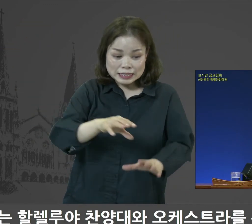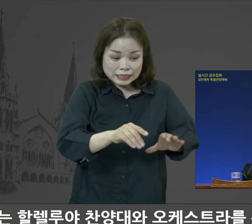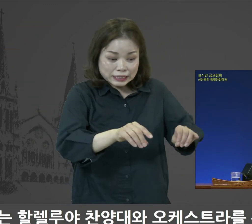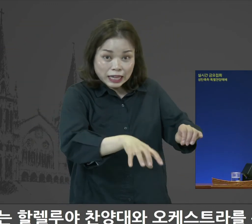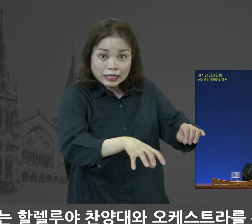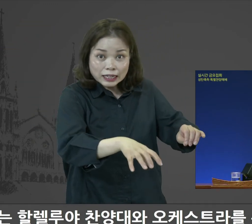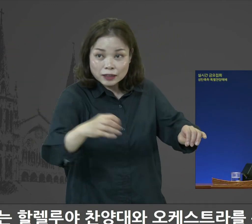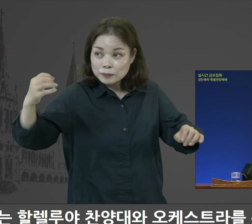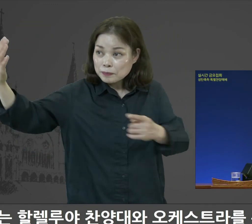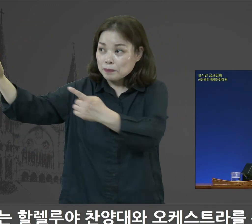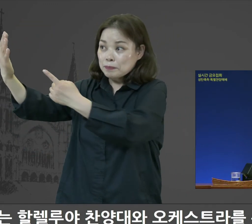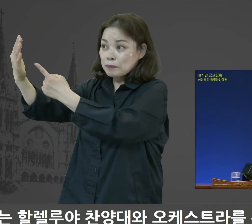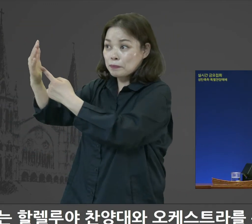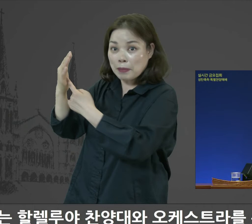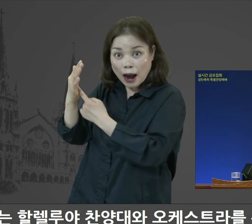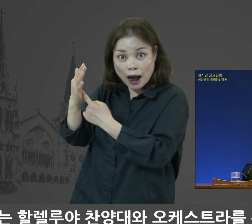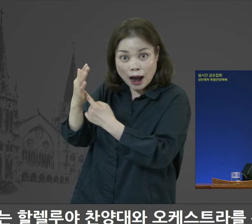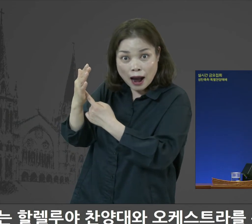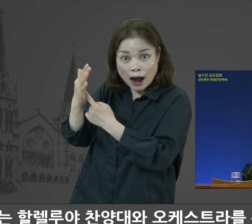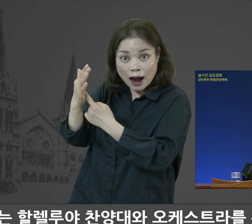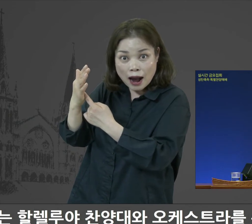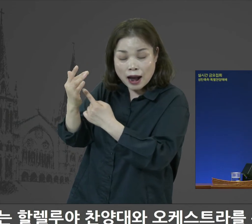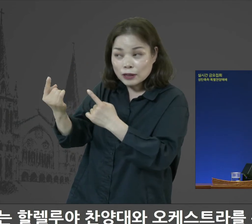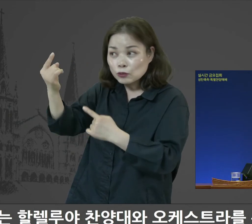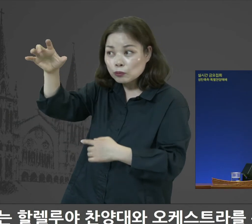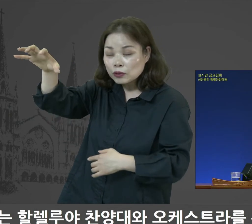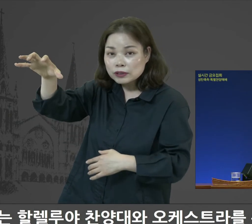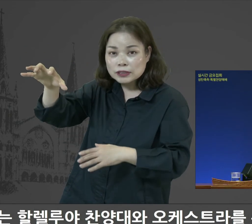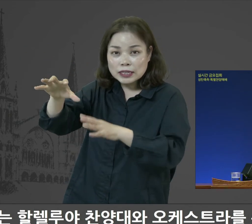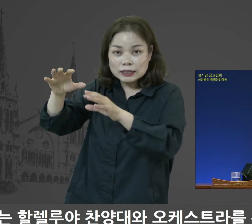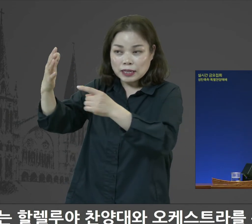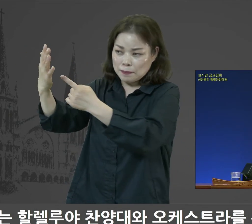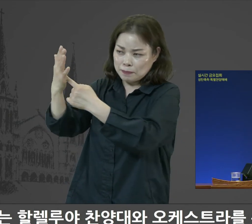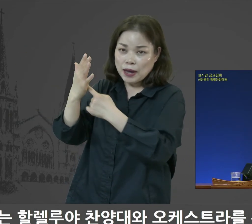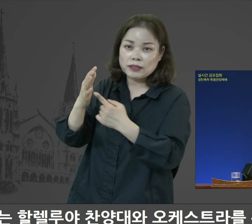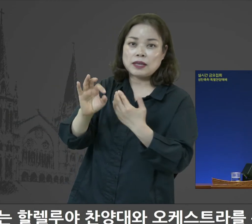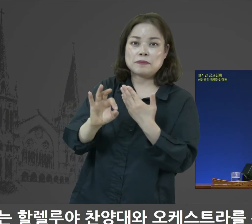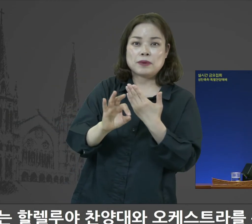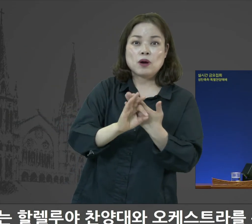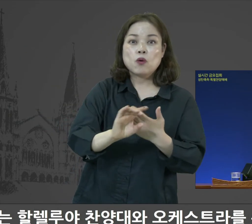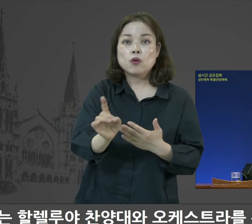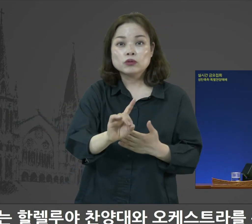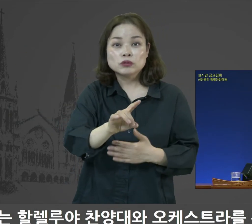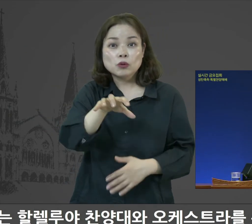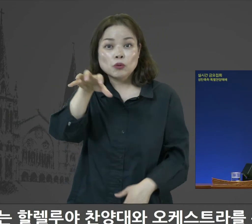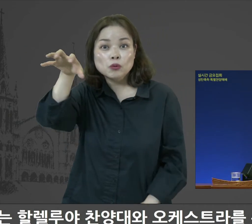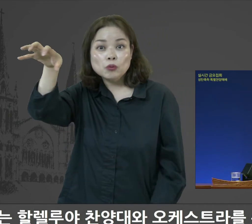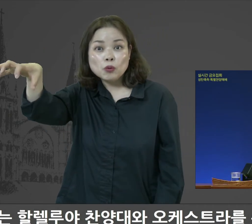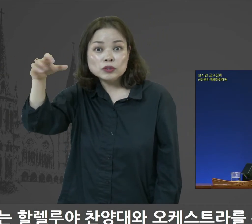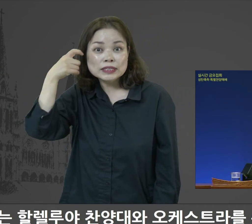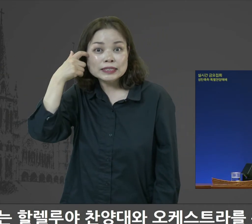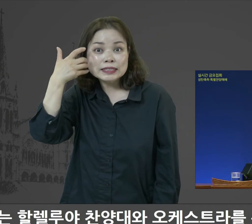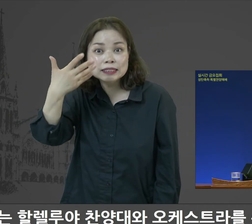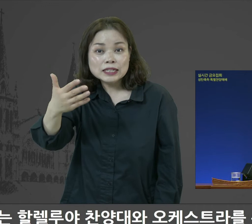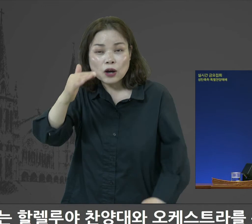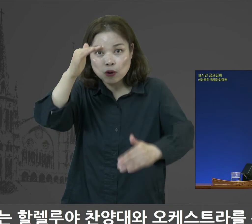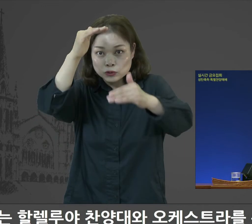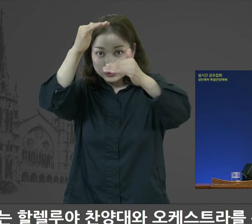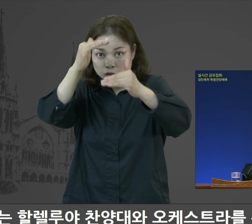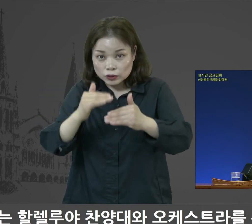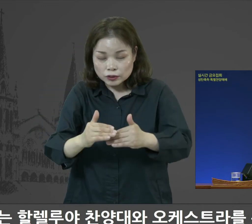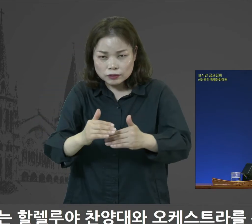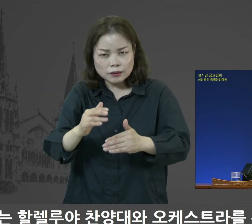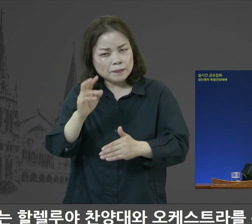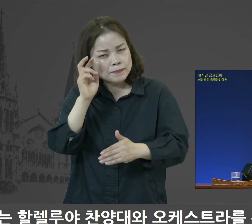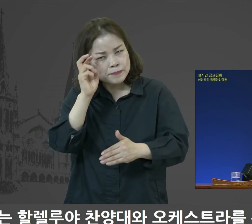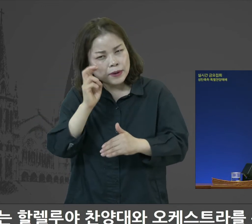있다면, 하늘의 높은 곳이 땅에 있다면 어떤 곳일까요? 오늘 본문을 통해서 유추해